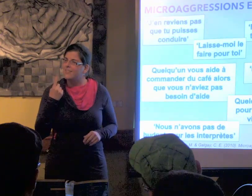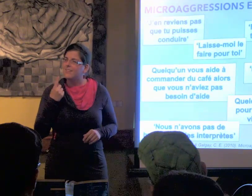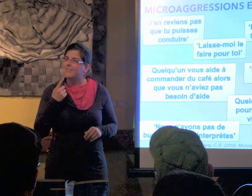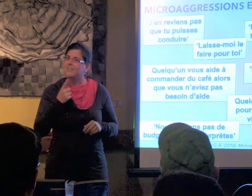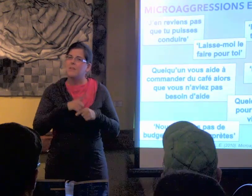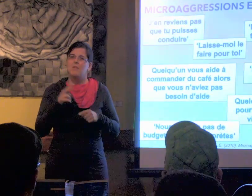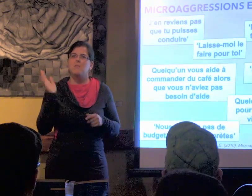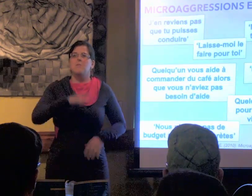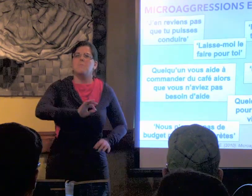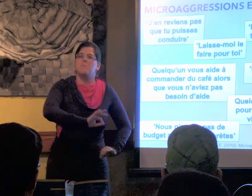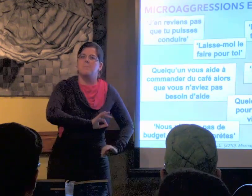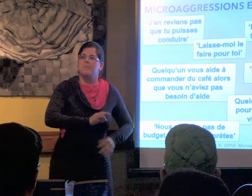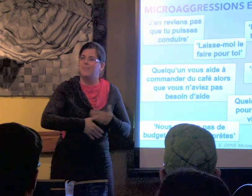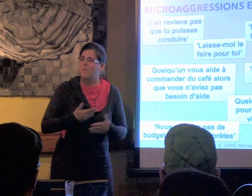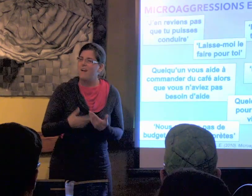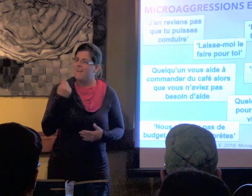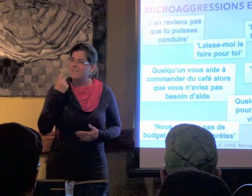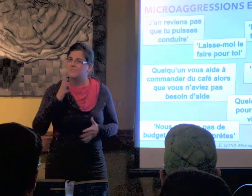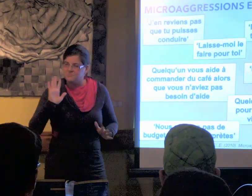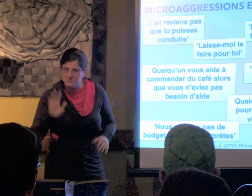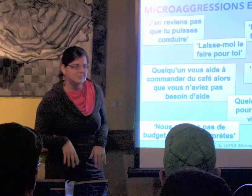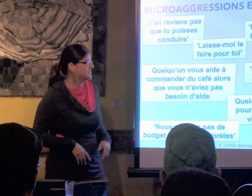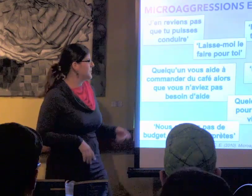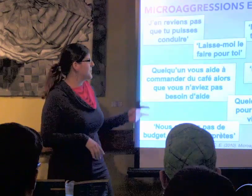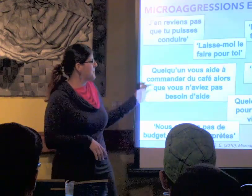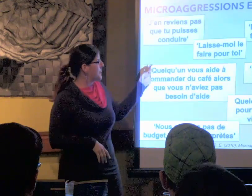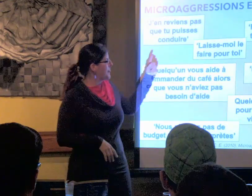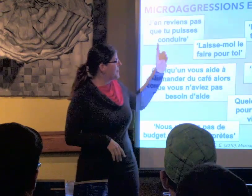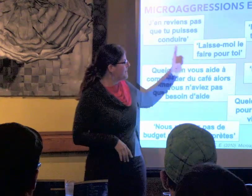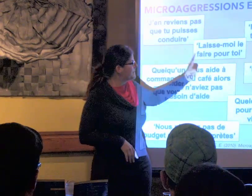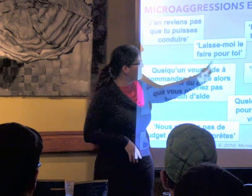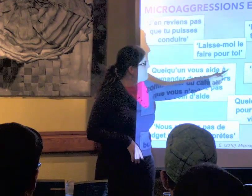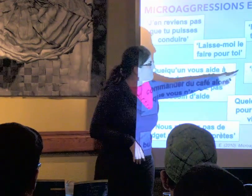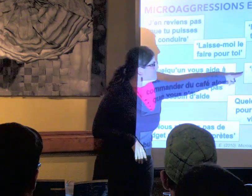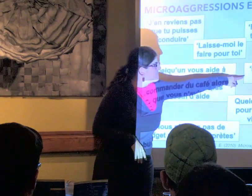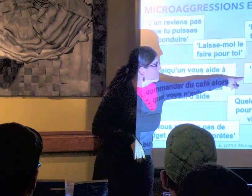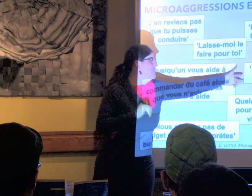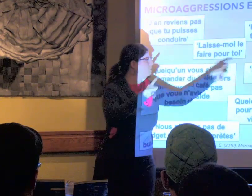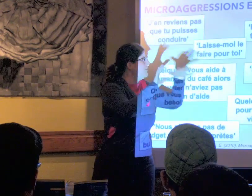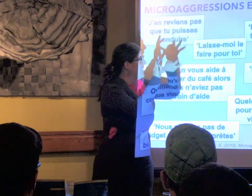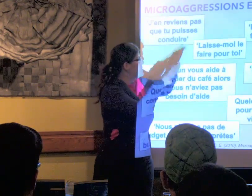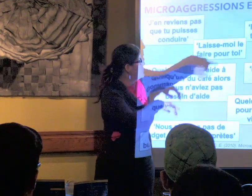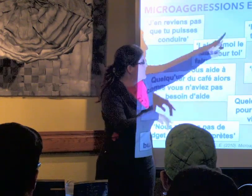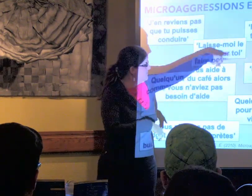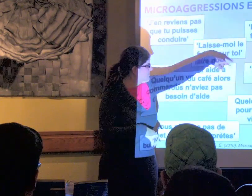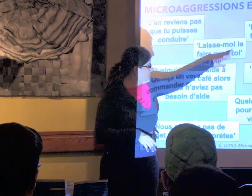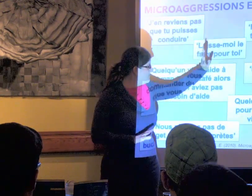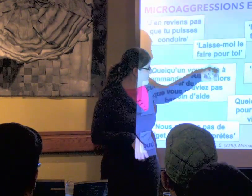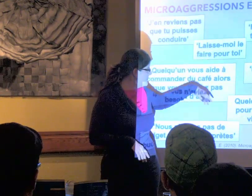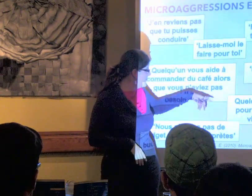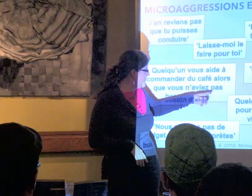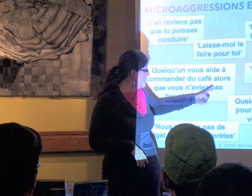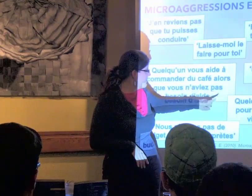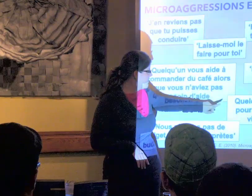fois, cette perception de la personne qui ne peut pas s'exprimer à la parole peut donner une impression d'une personne qui a une